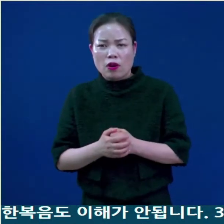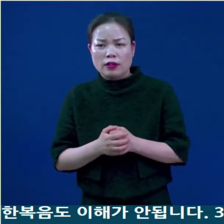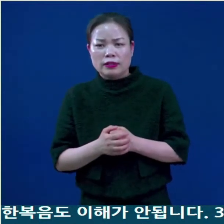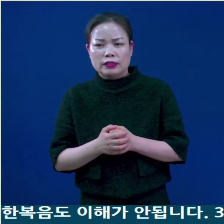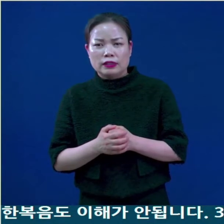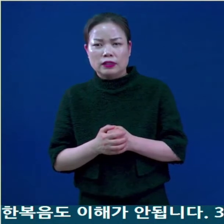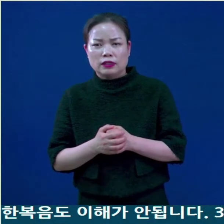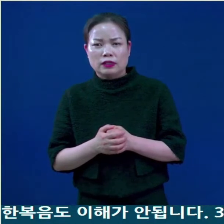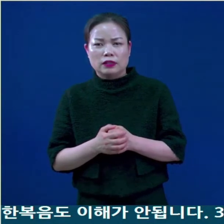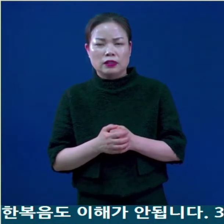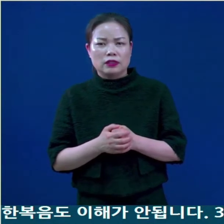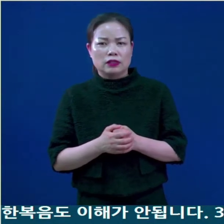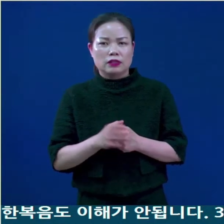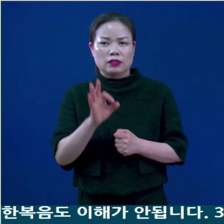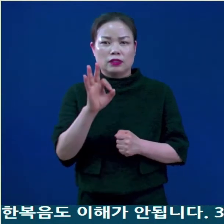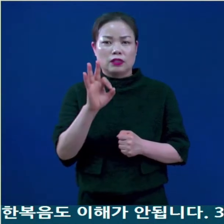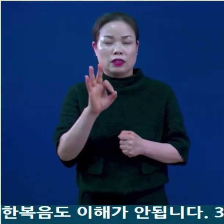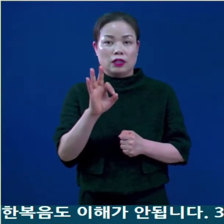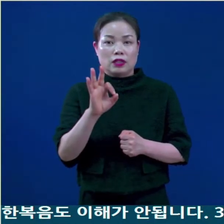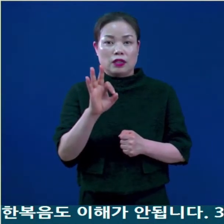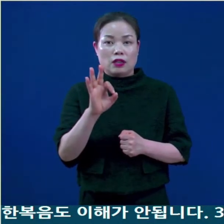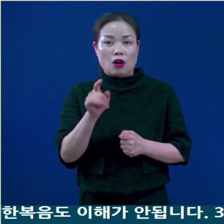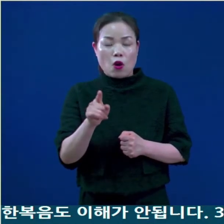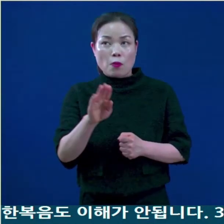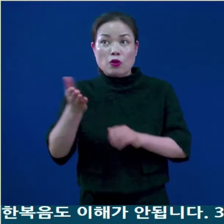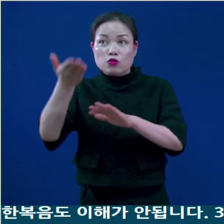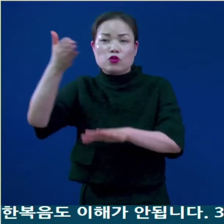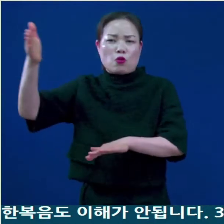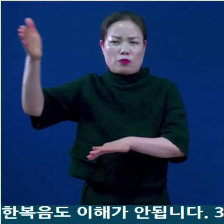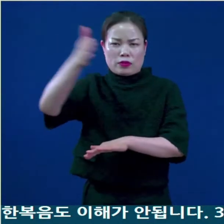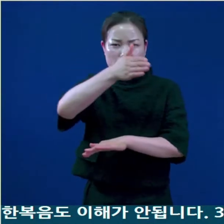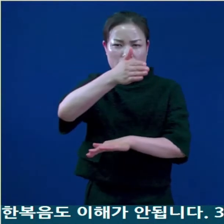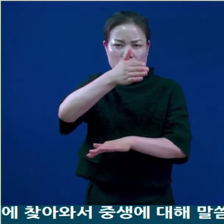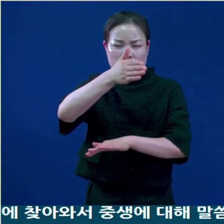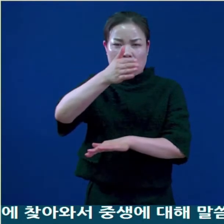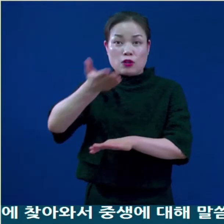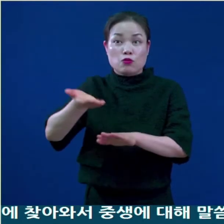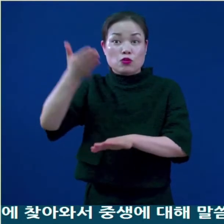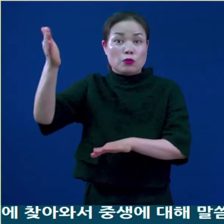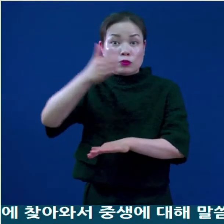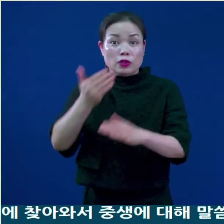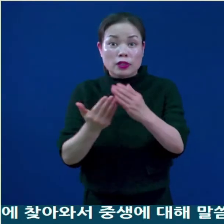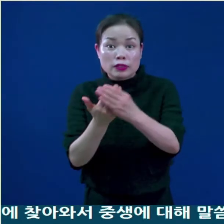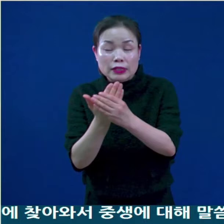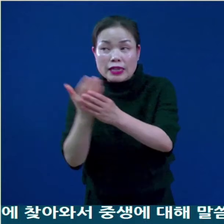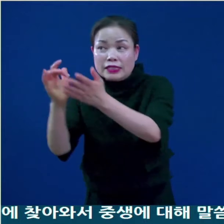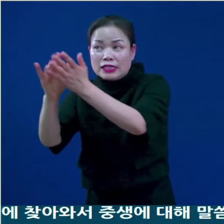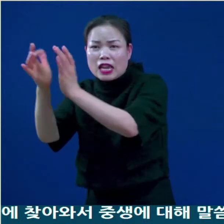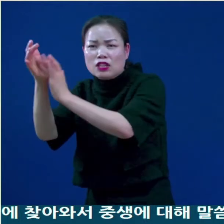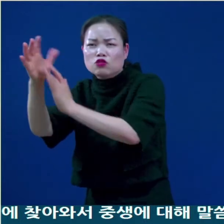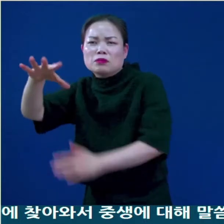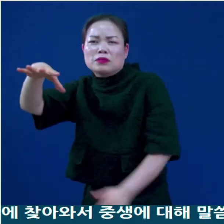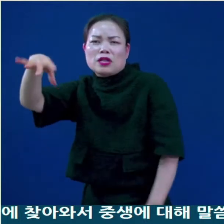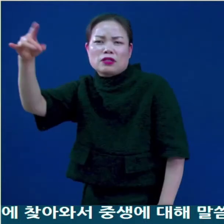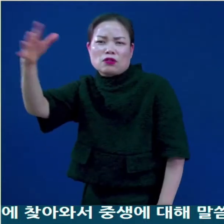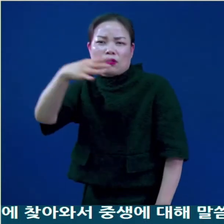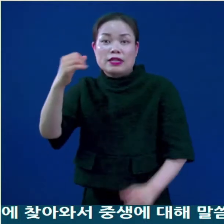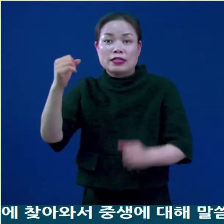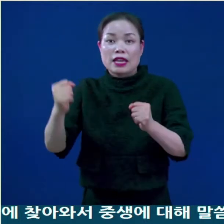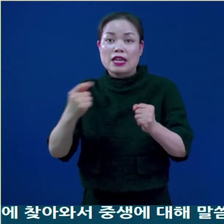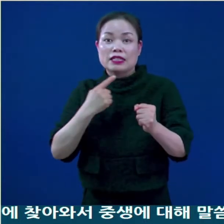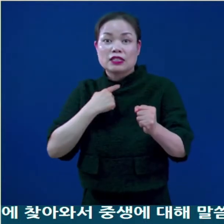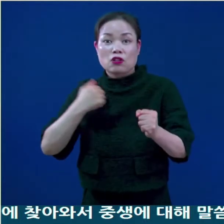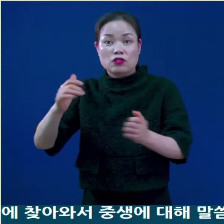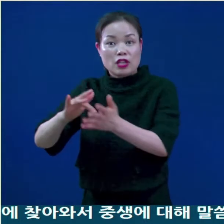그 다음 born above도 돼요. 위로부터 나다. 위로부터 나다가 뭐예요? 예수님이 태초에